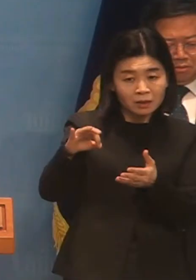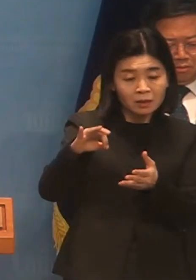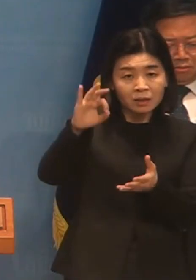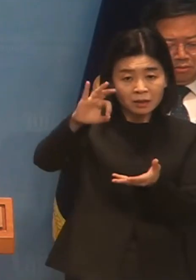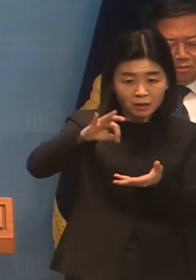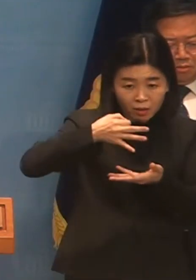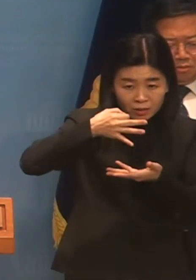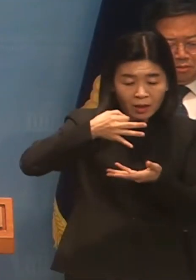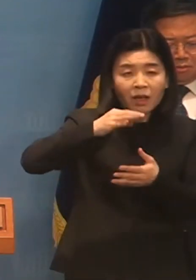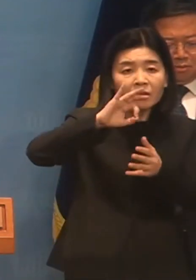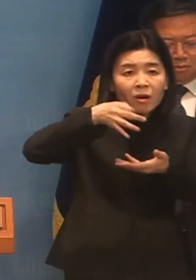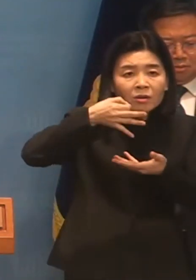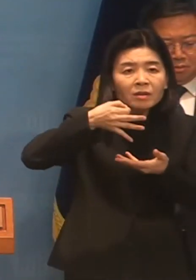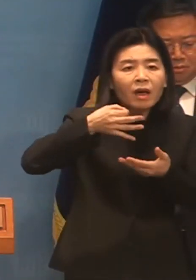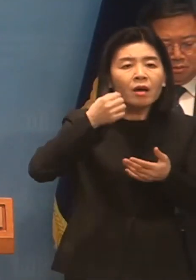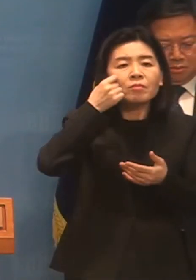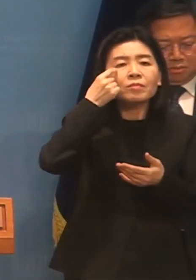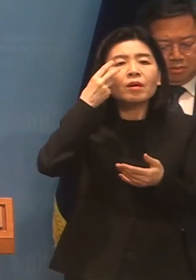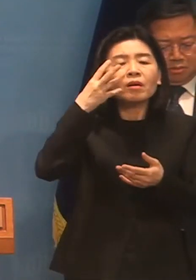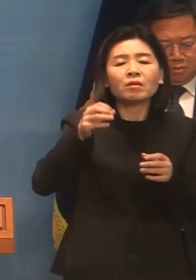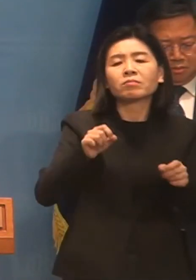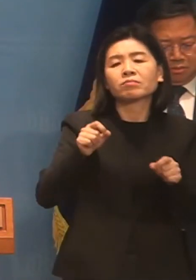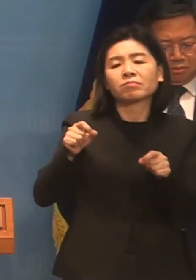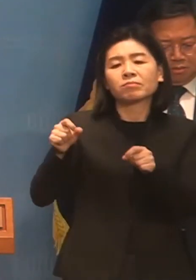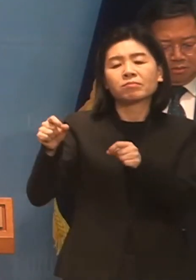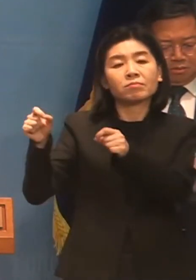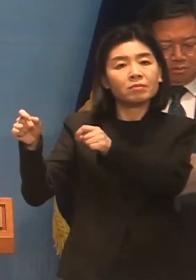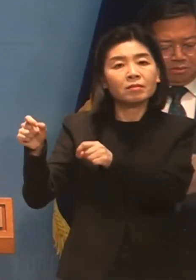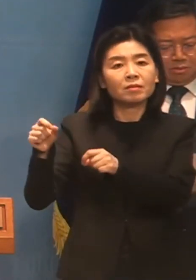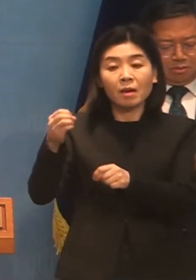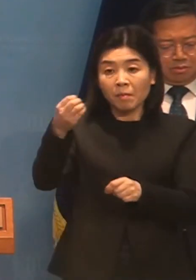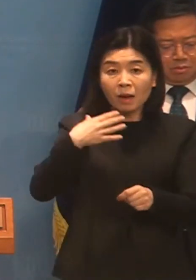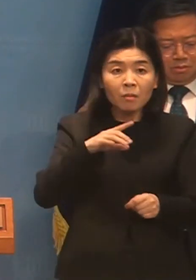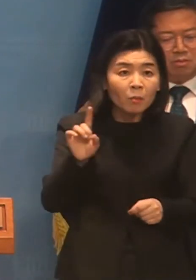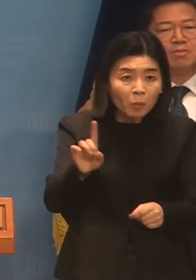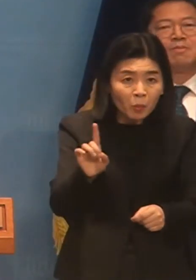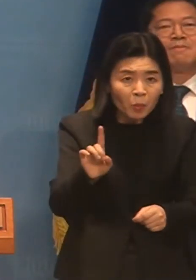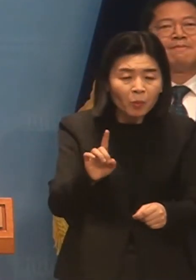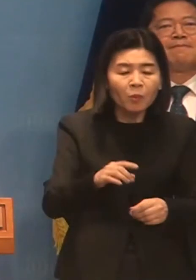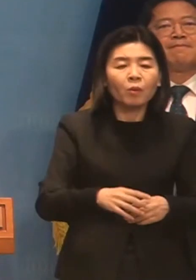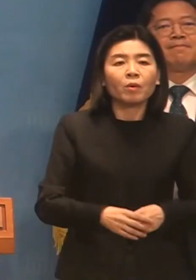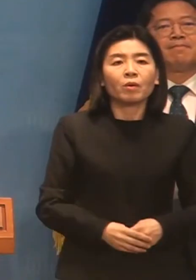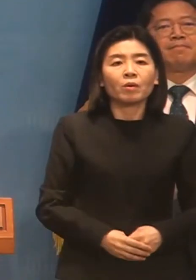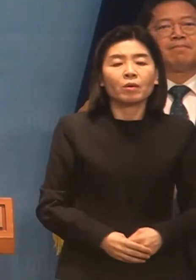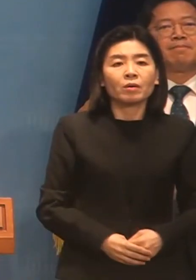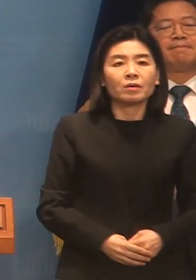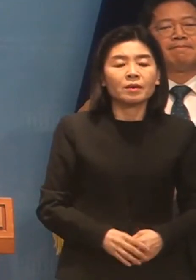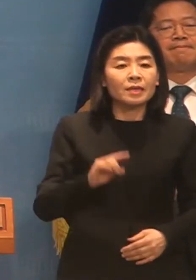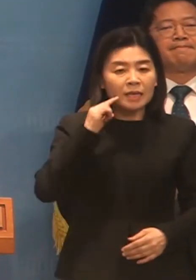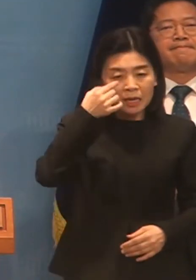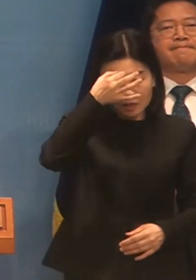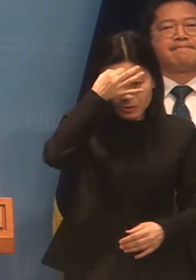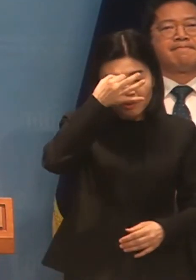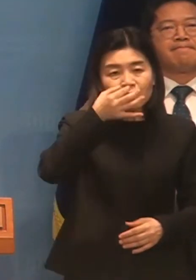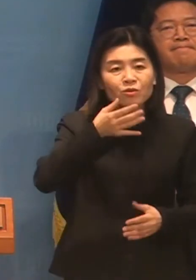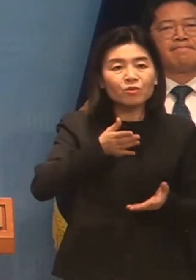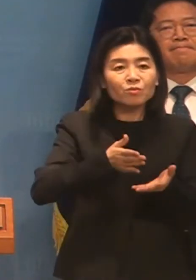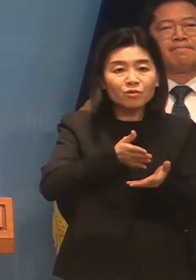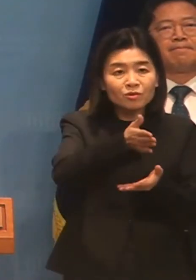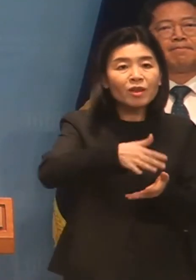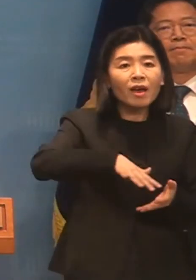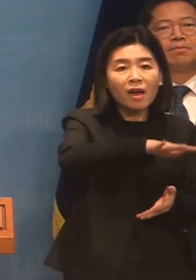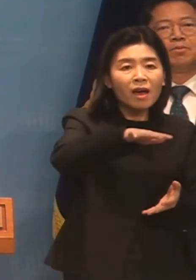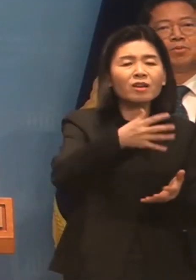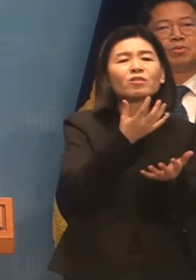달째 미뤄지고 있다. 돌아온 말은 이랬다. 예술 파트는